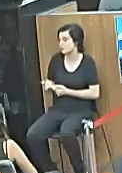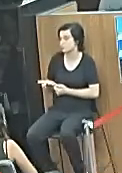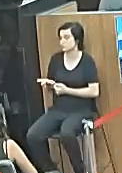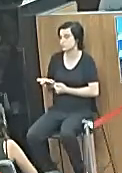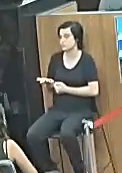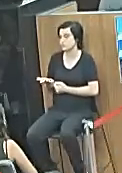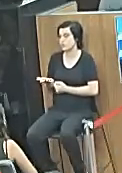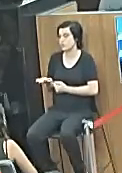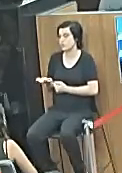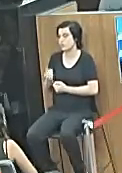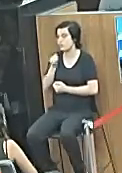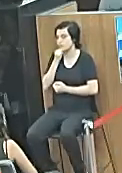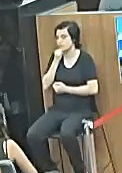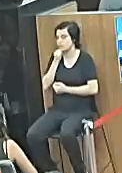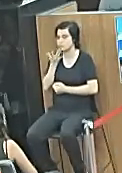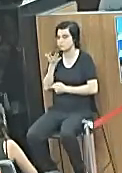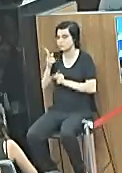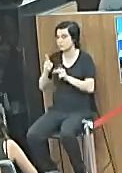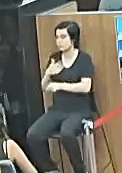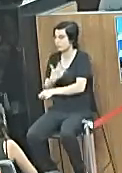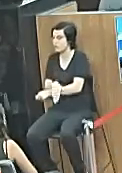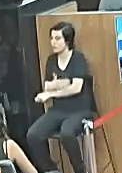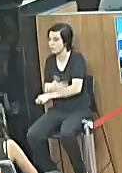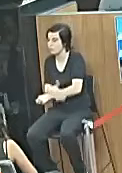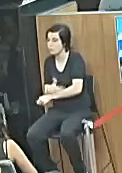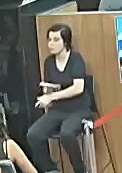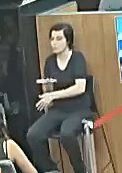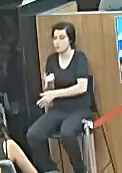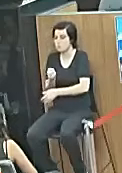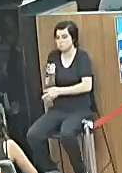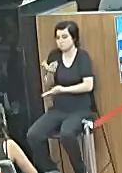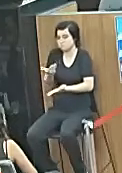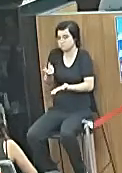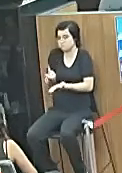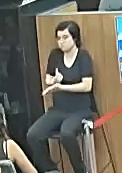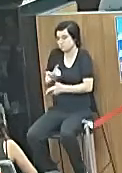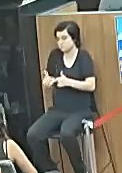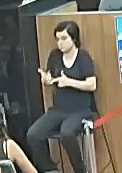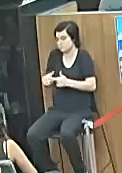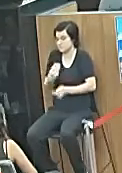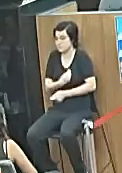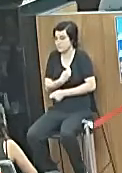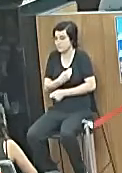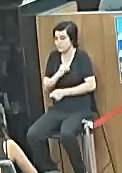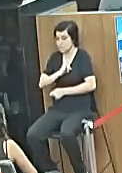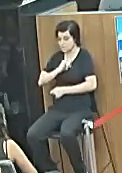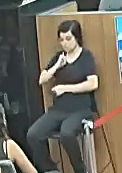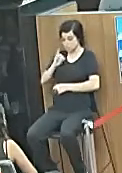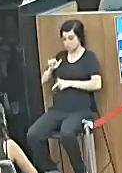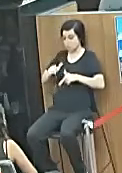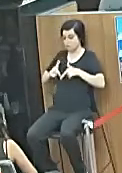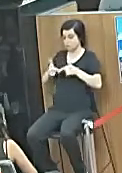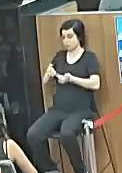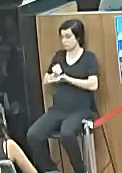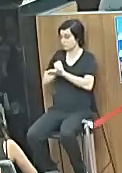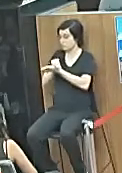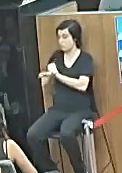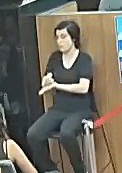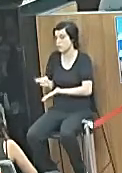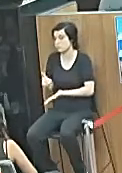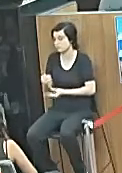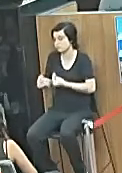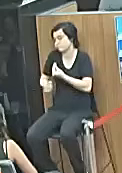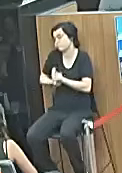de rua uma mulher que é segregada de alguma forma então é em relação à questão